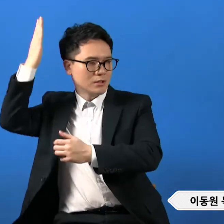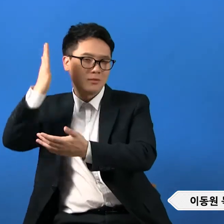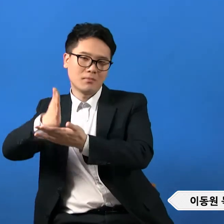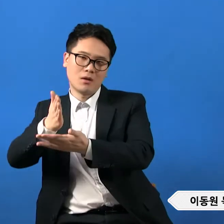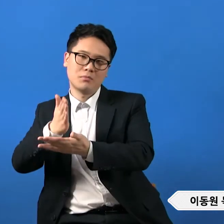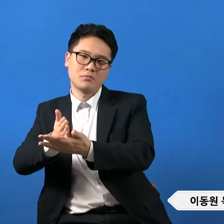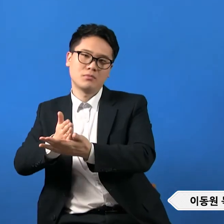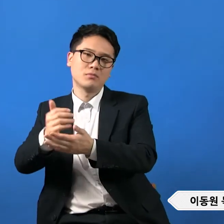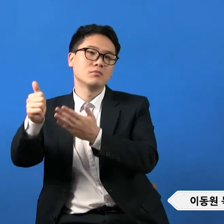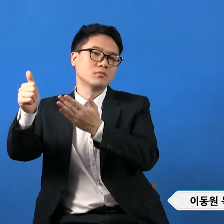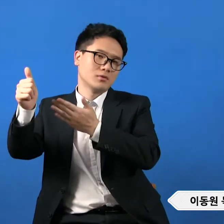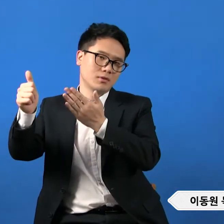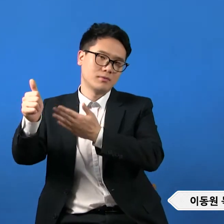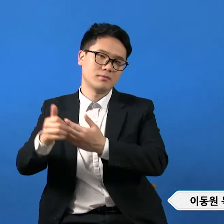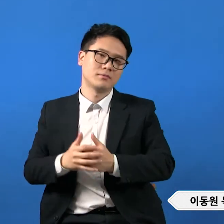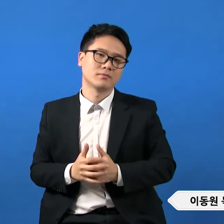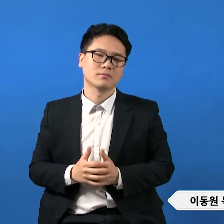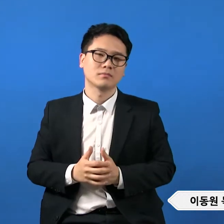잊지 마옵소서.